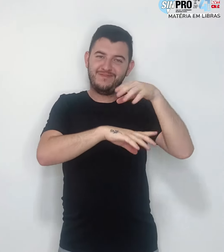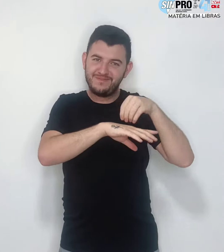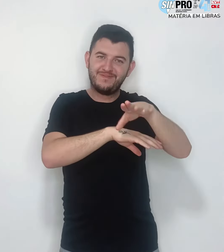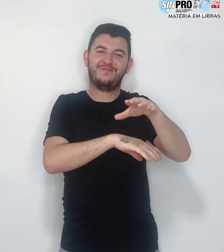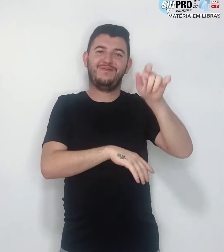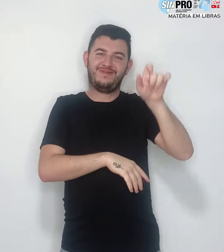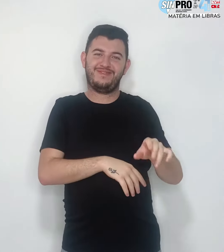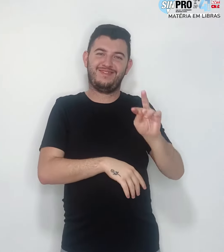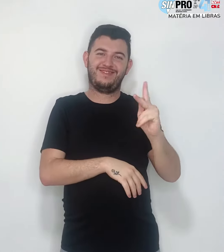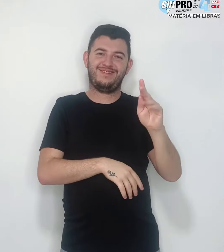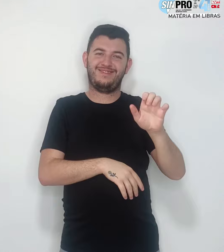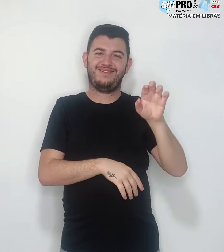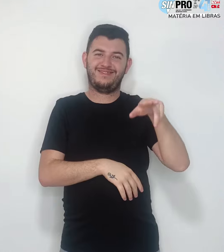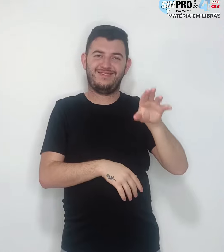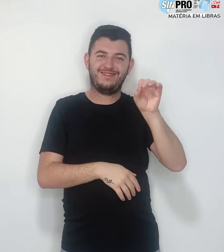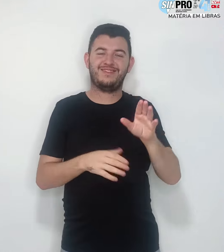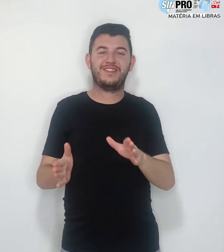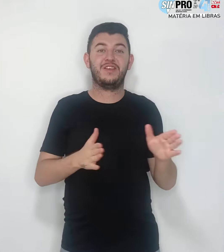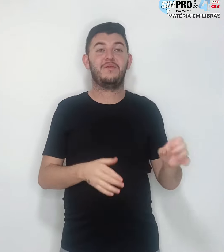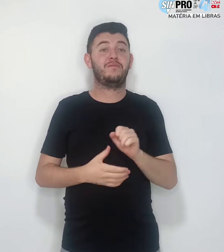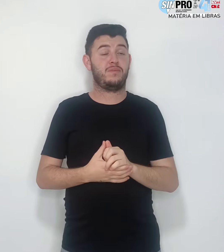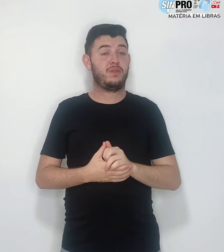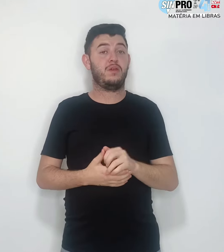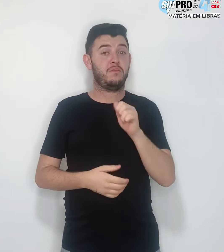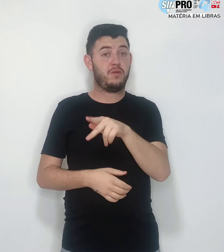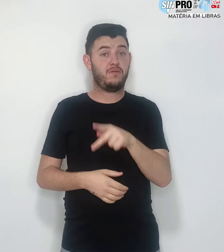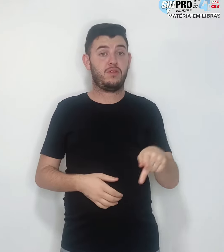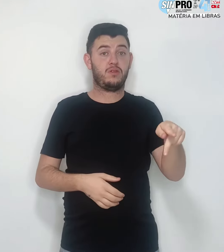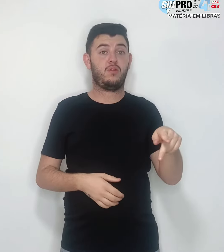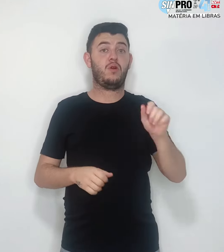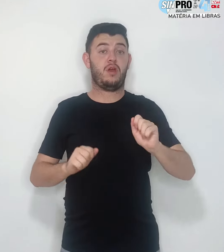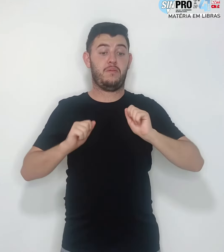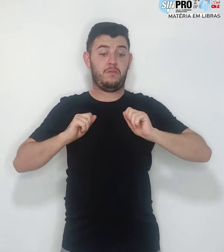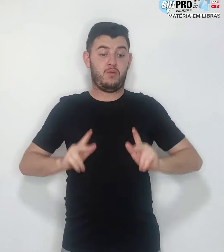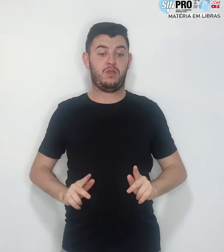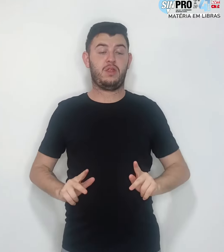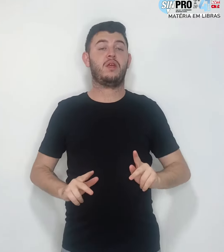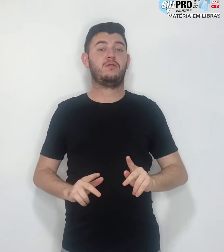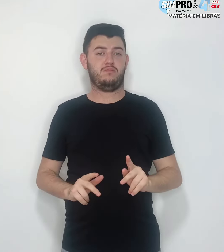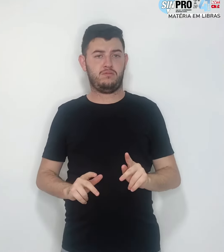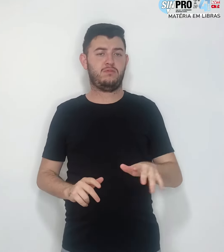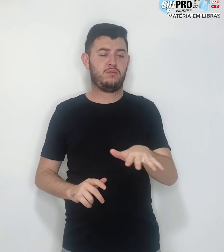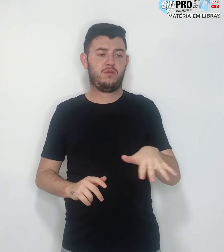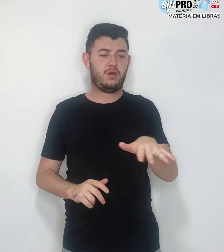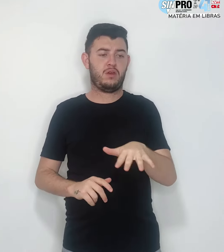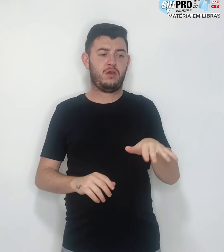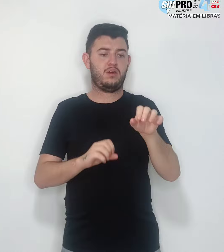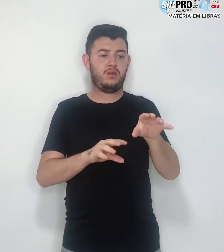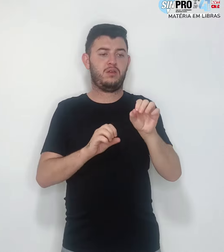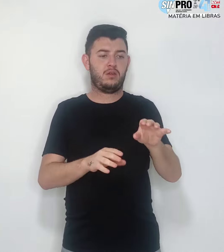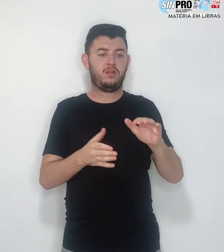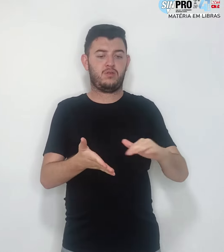Professor aposentado da Rede Pública de Ensino do Distrito Federal, o secretário de Relações